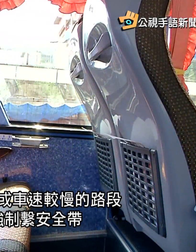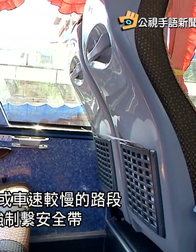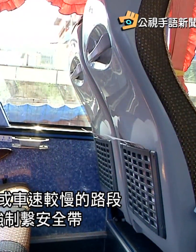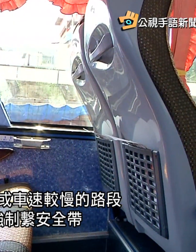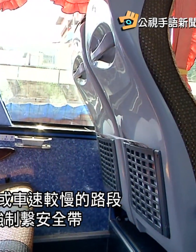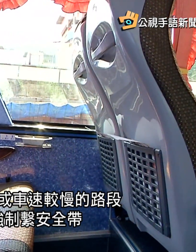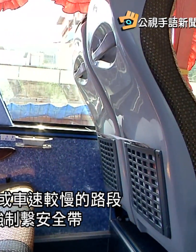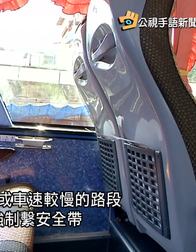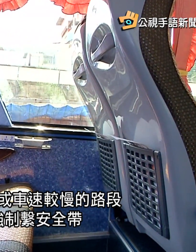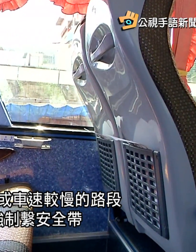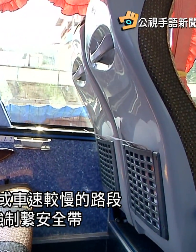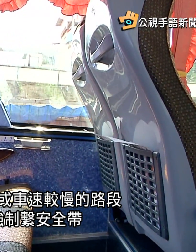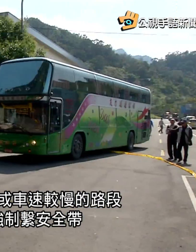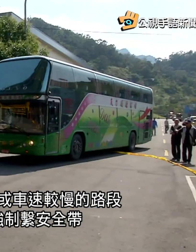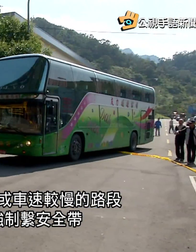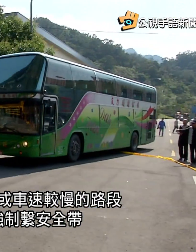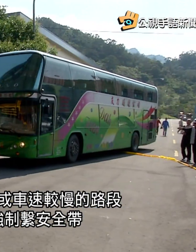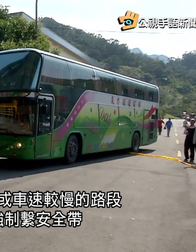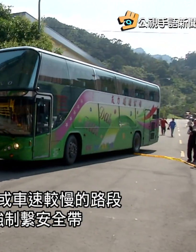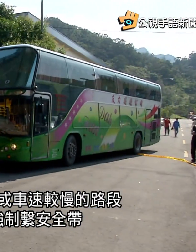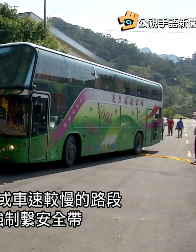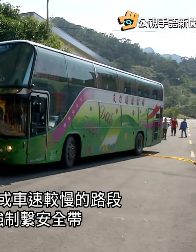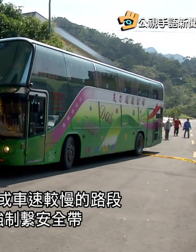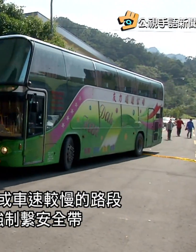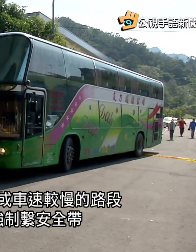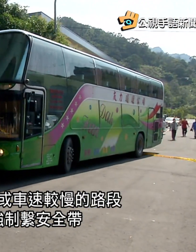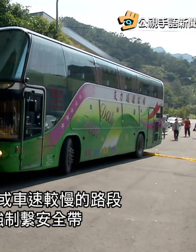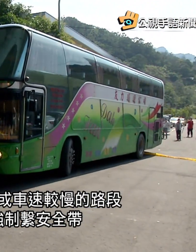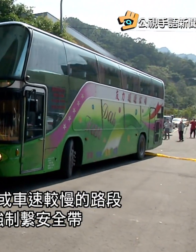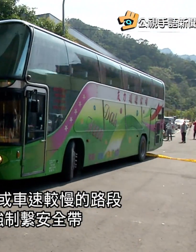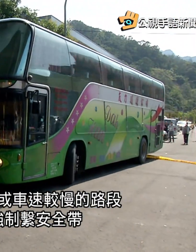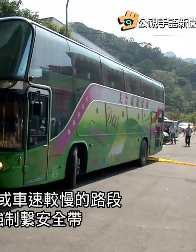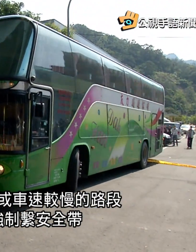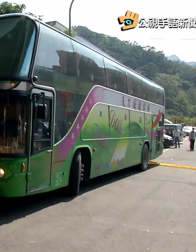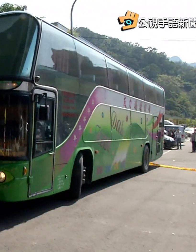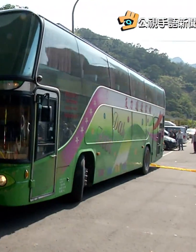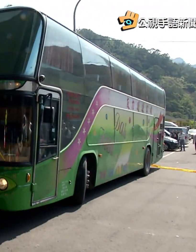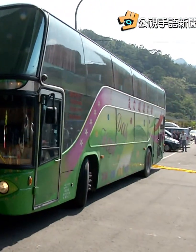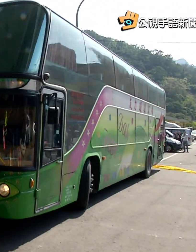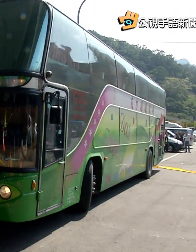山路或车速较慢的路段是否都要强制系安全带。记者综合报道。